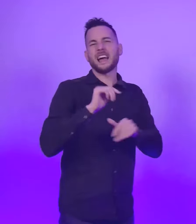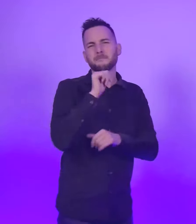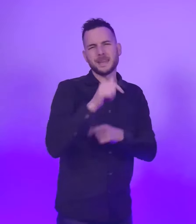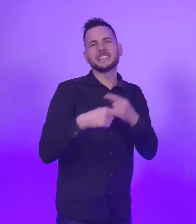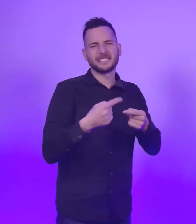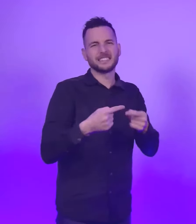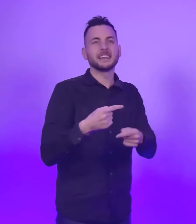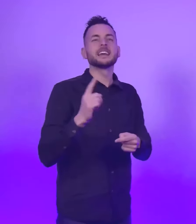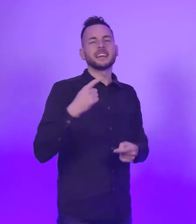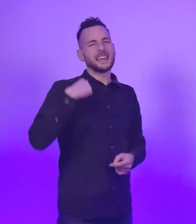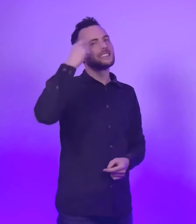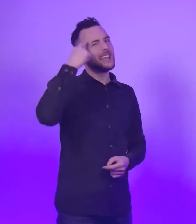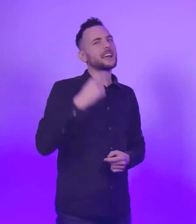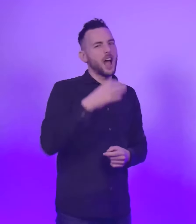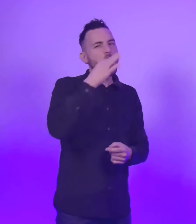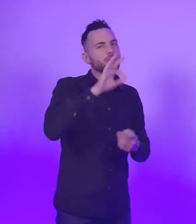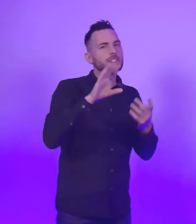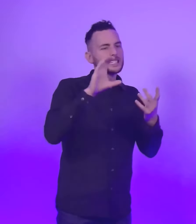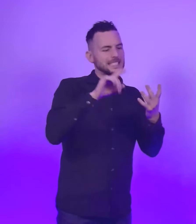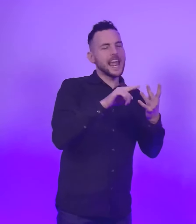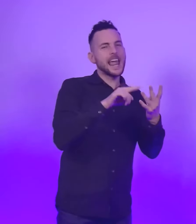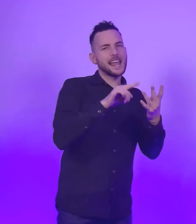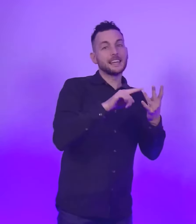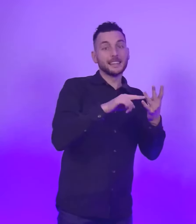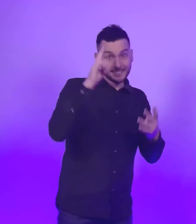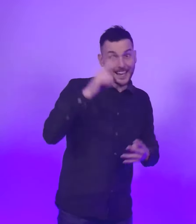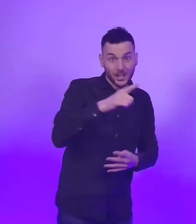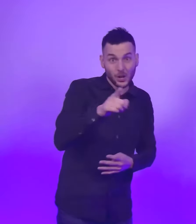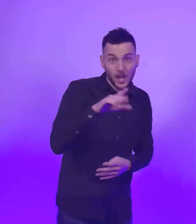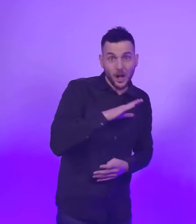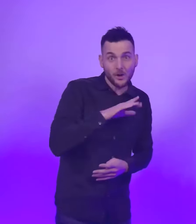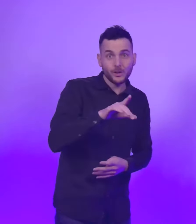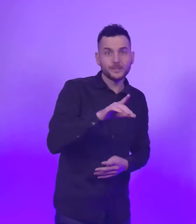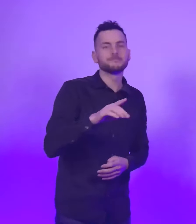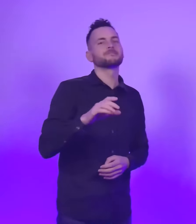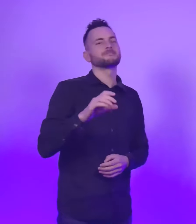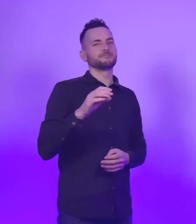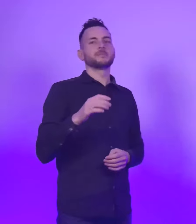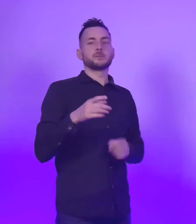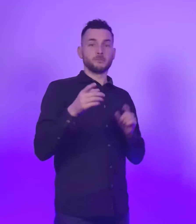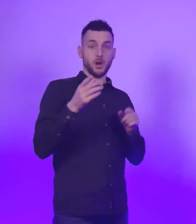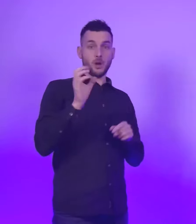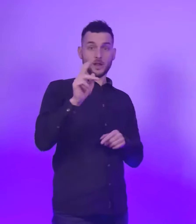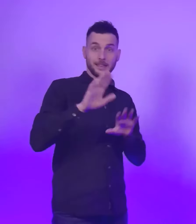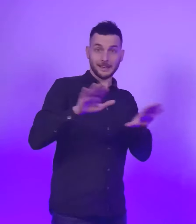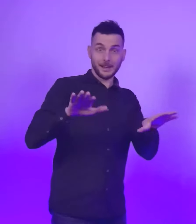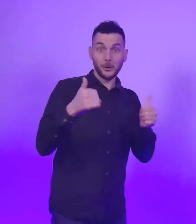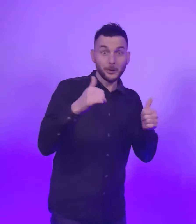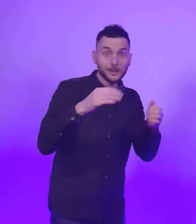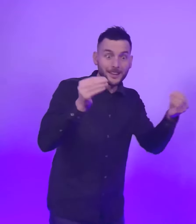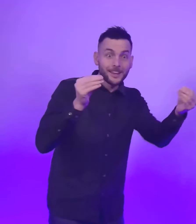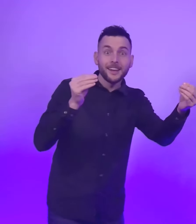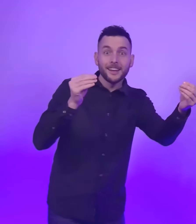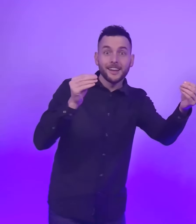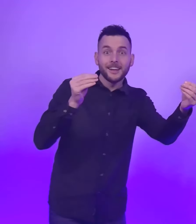Het is denk ik antwoord C. Denken jullie ook? Ja, hè? Kiezen we C. Oké. Okay. Nou, kids. Is die goed?